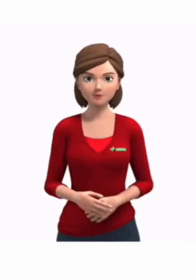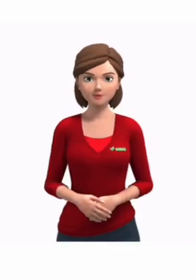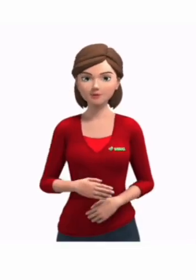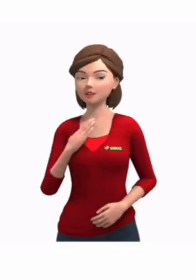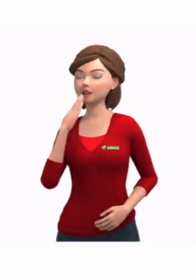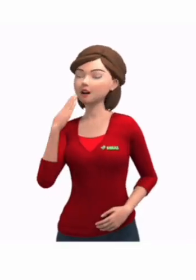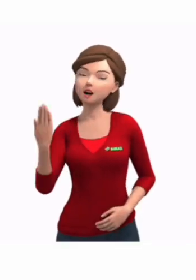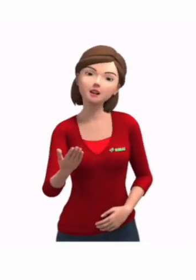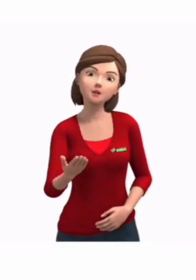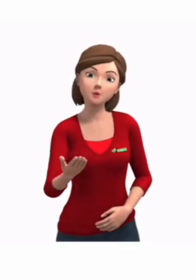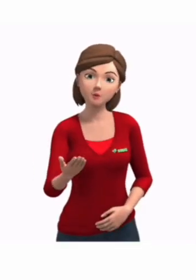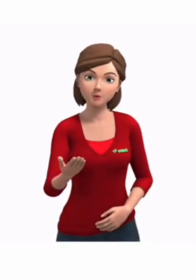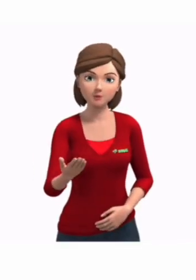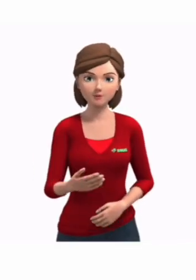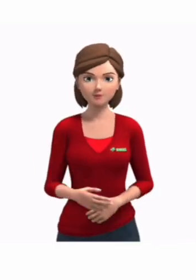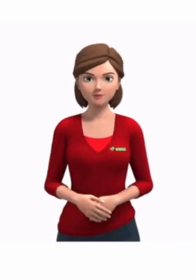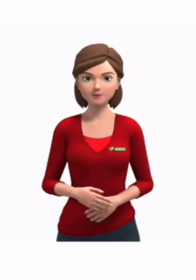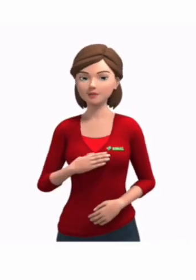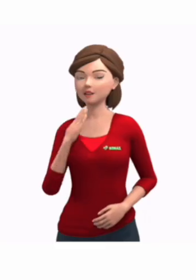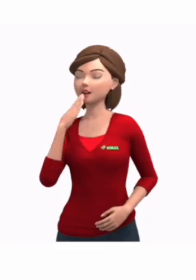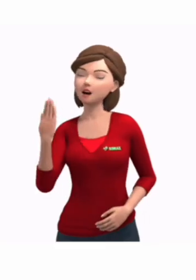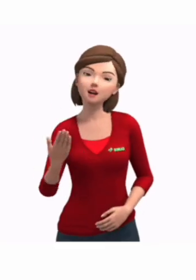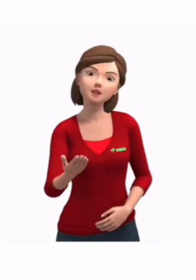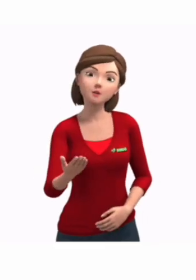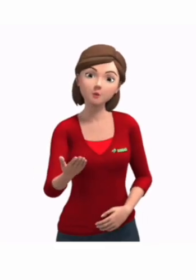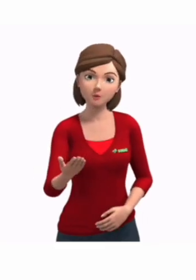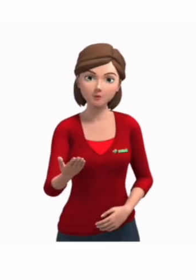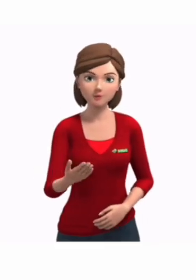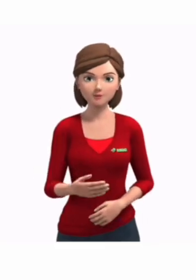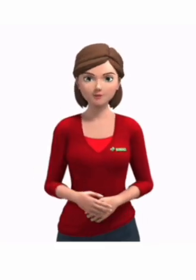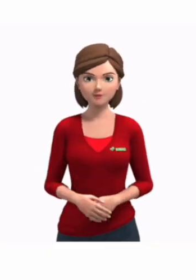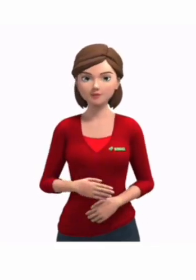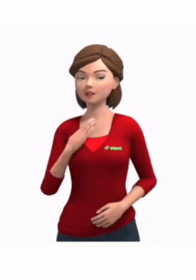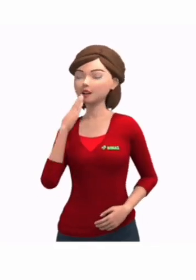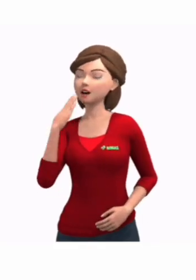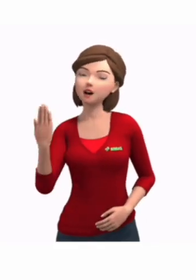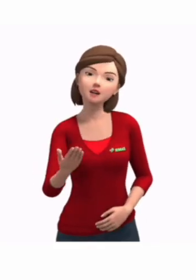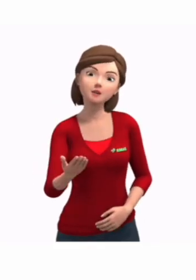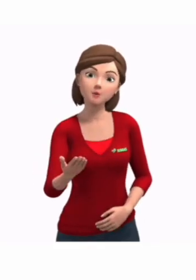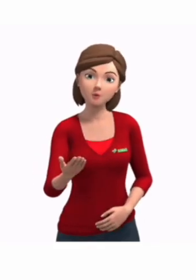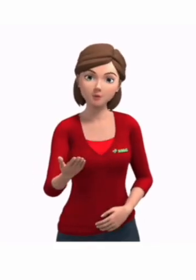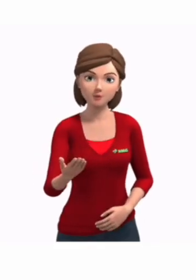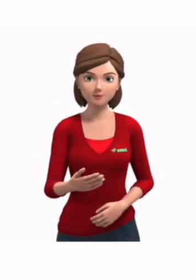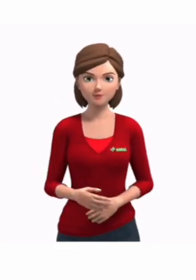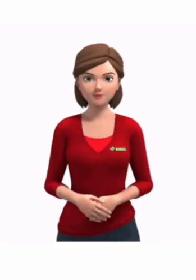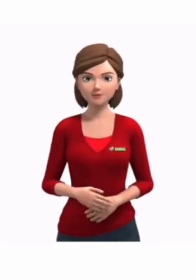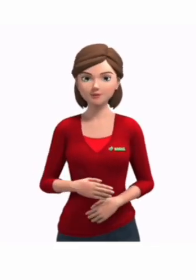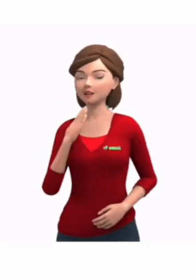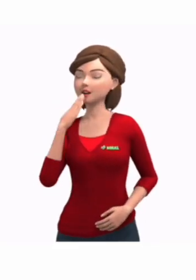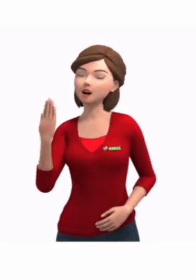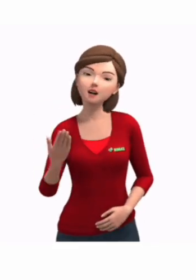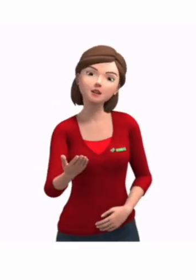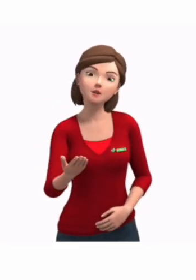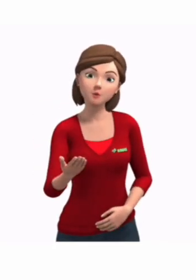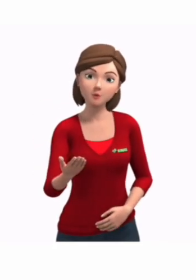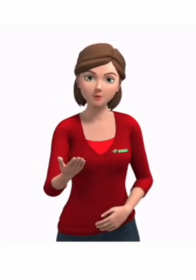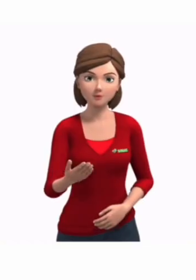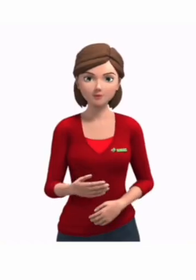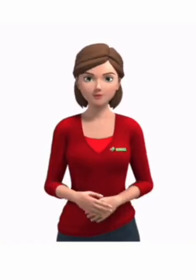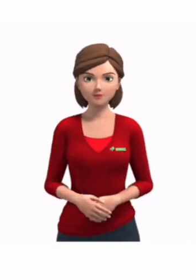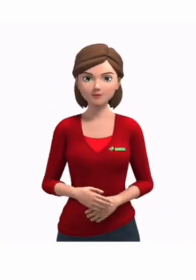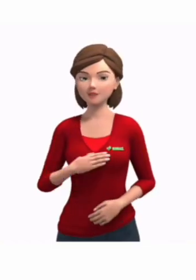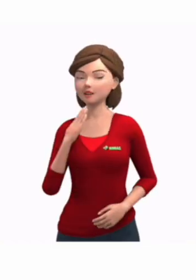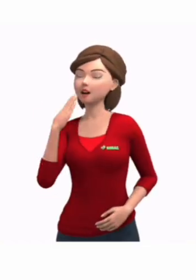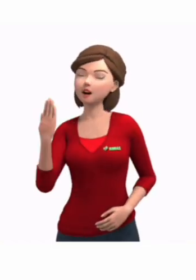dur pour justement aider les personnes sur les malentendants s'exprimer en langue des signes. C'est vraiment hors de développement. Donc, là,